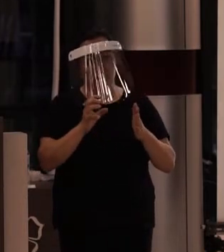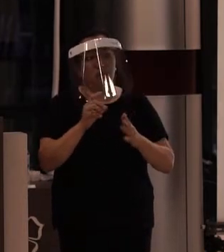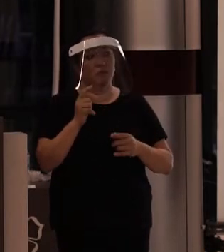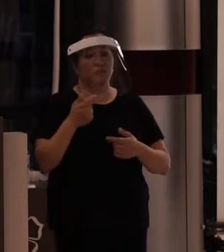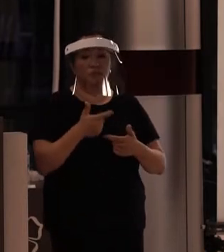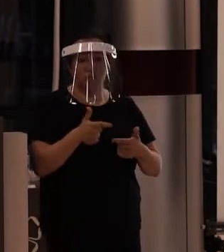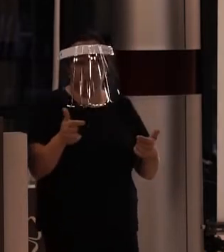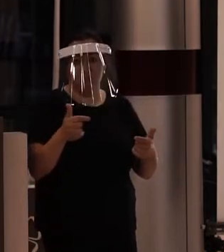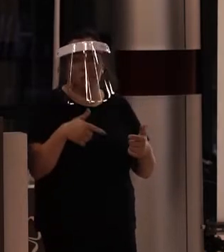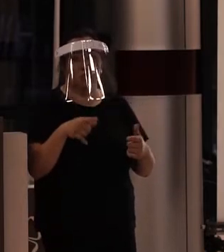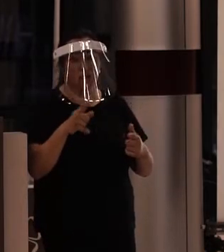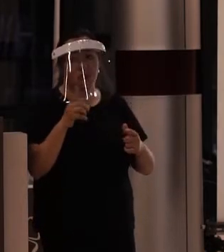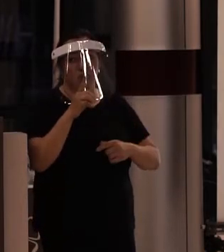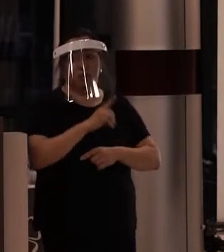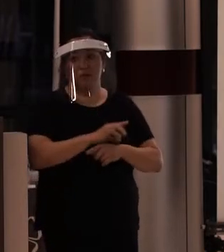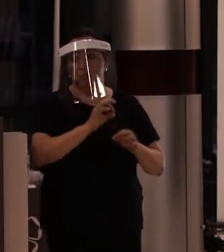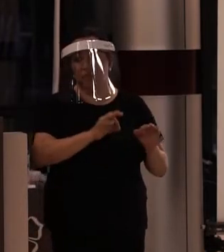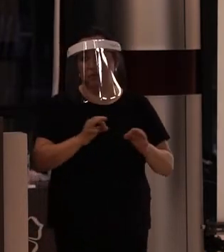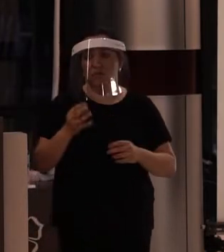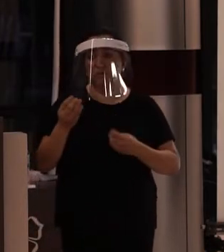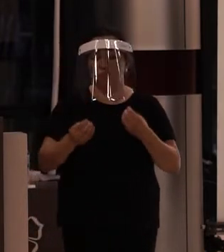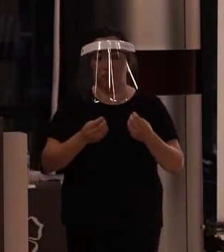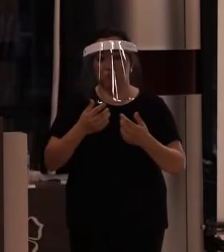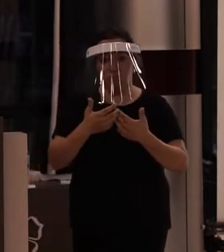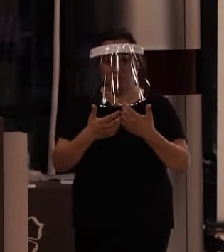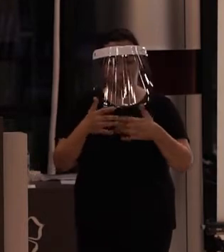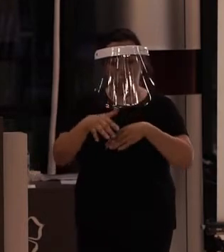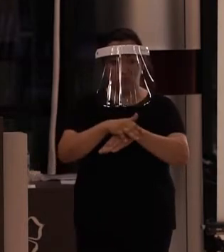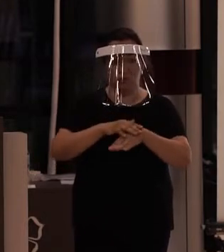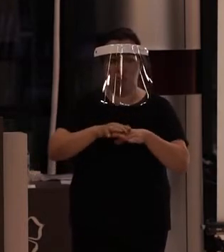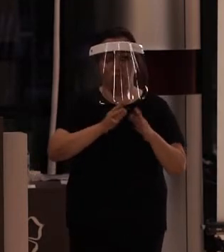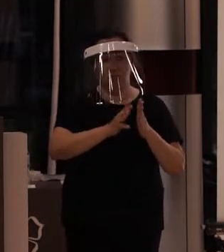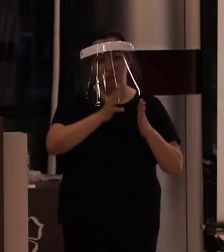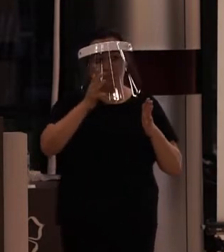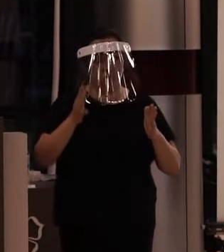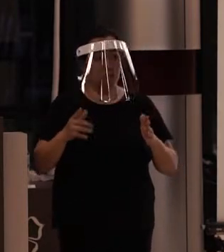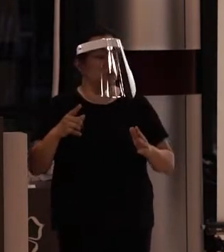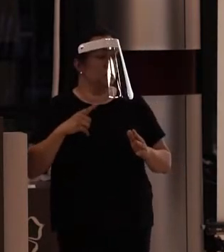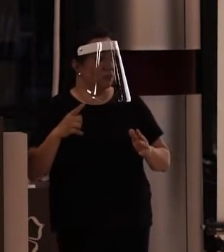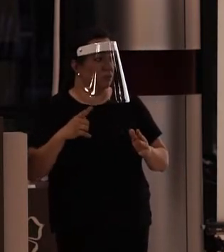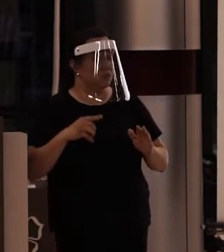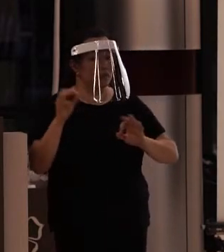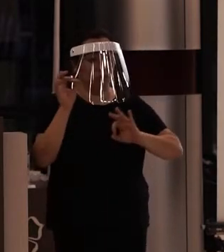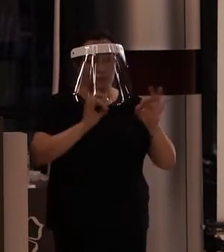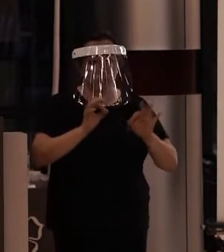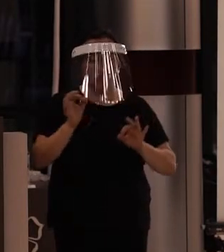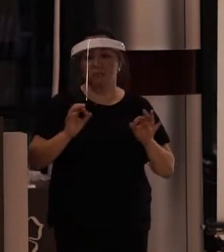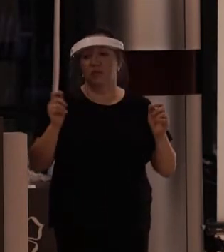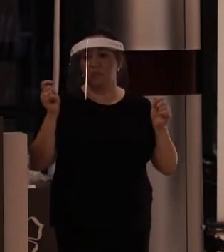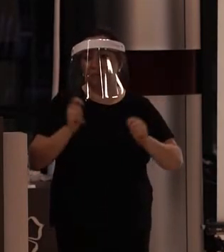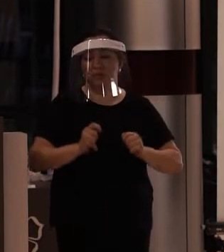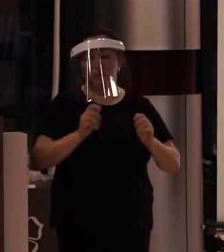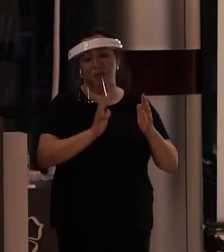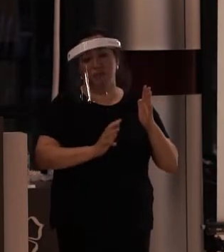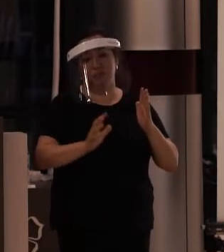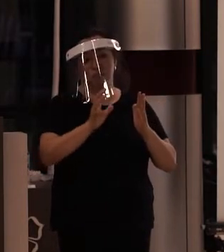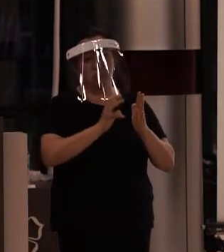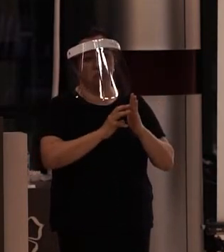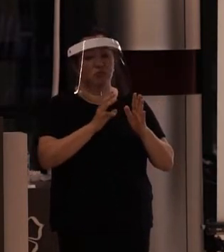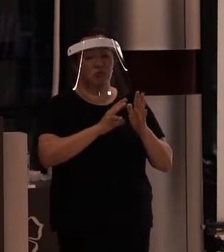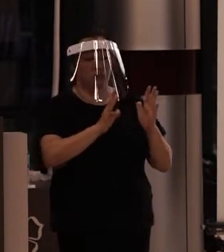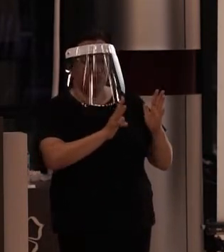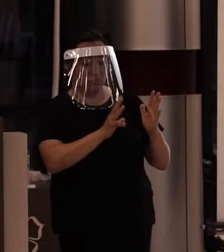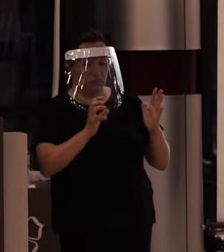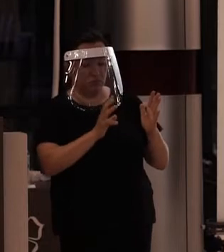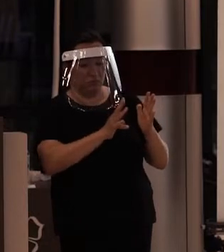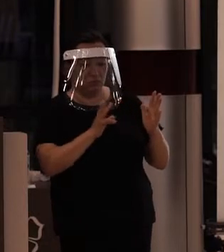ser dita, mas já estava incorporada já no que foi falado anteriormente, né? Vai existir uma igualdade entre a capacidade de um corpo em absorver